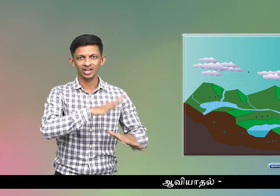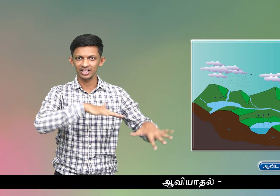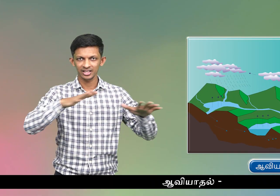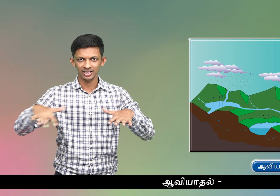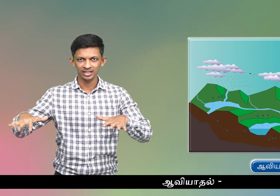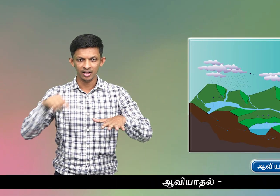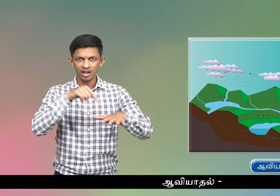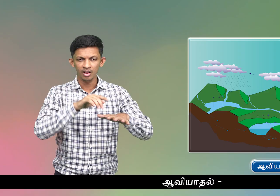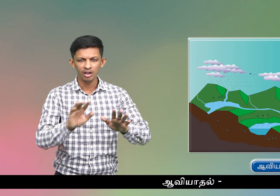ஆவியாதல்,